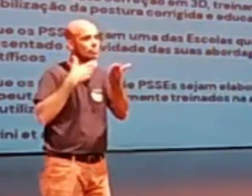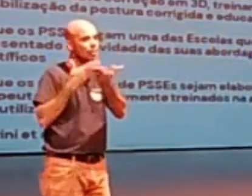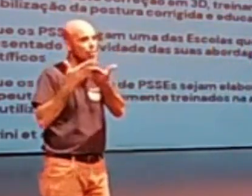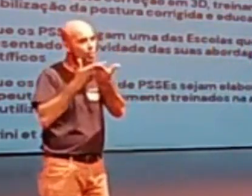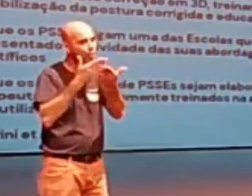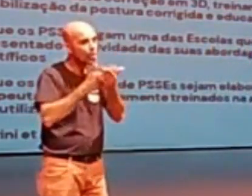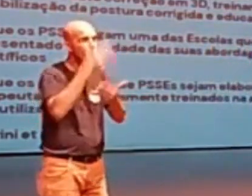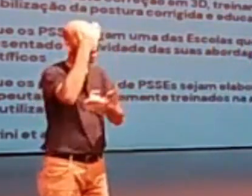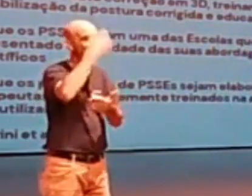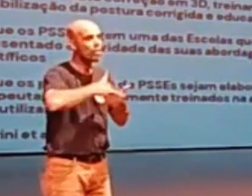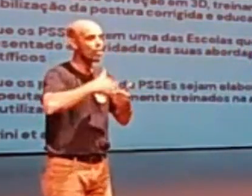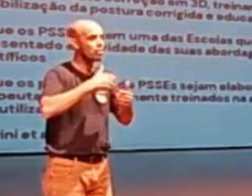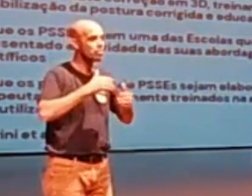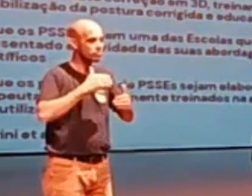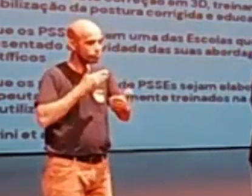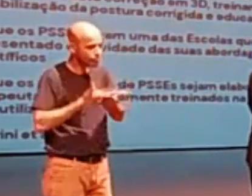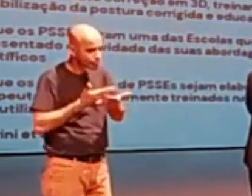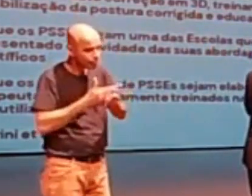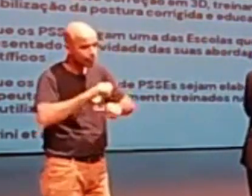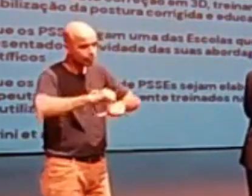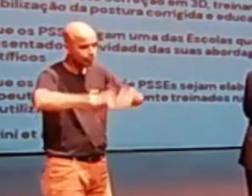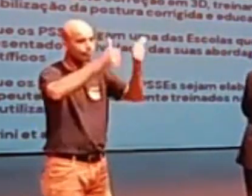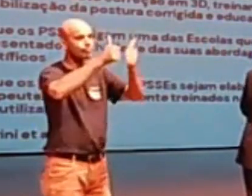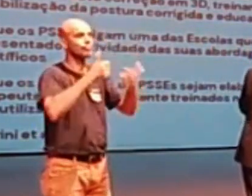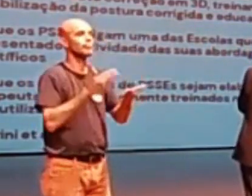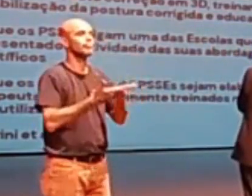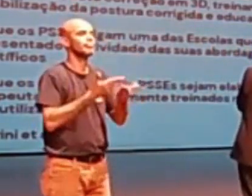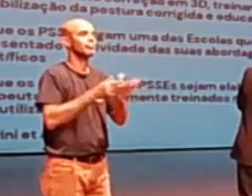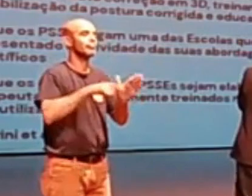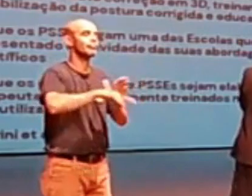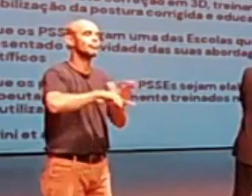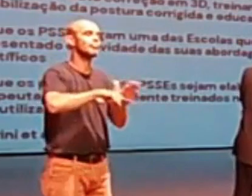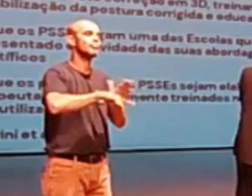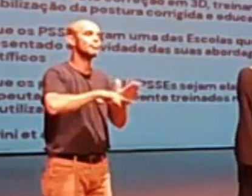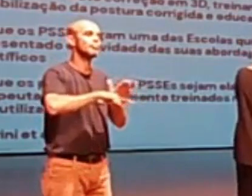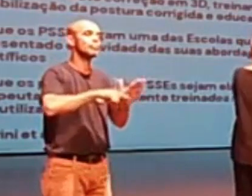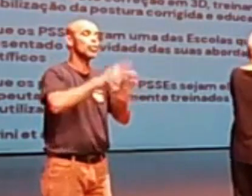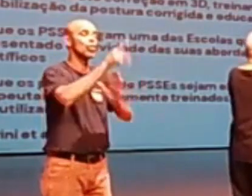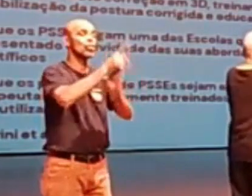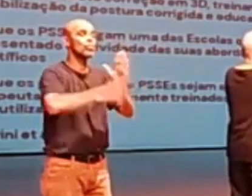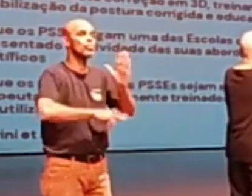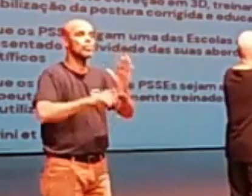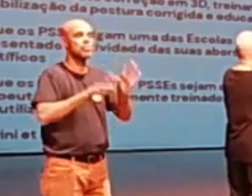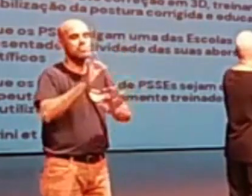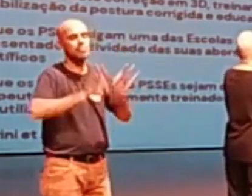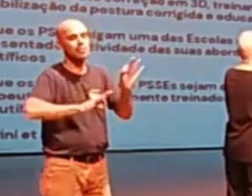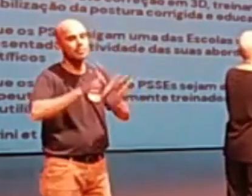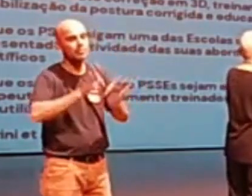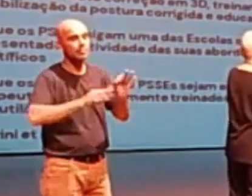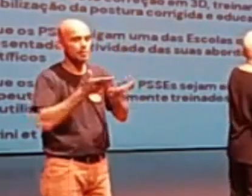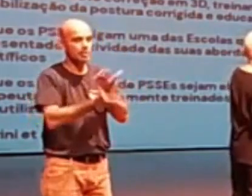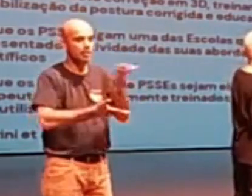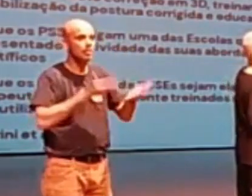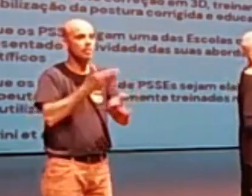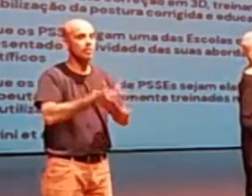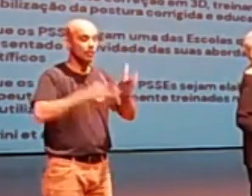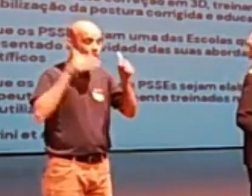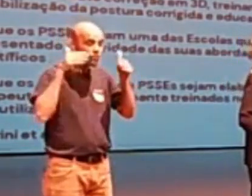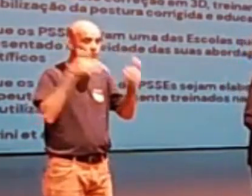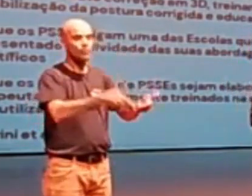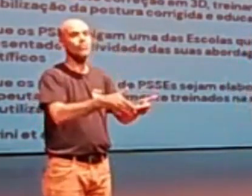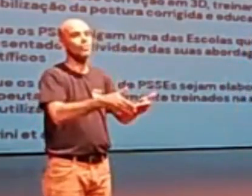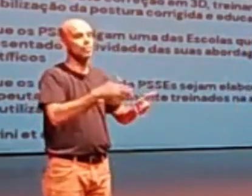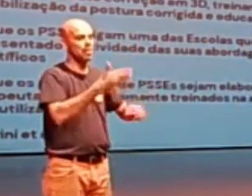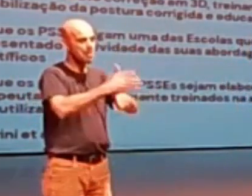poderemos sempre melhorar nos estudos, e que os programas sejam elaborados por terapeutas